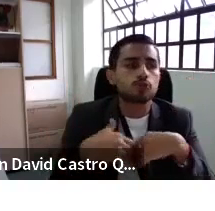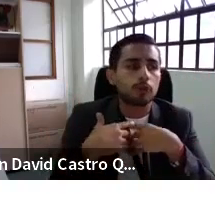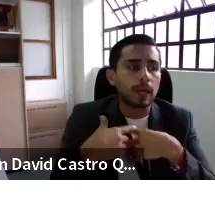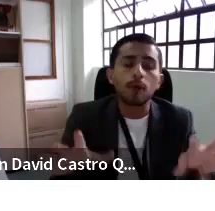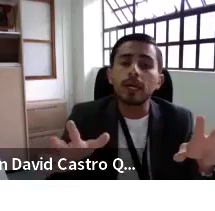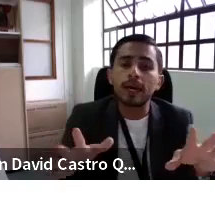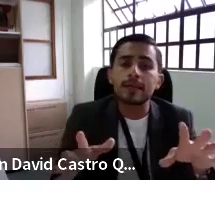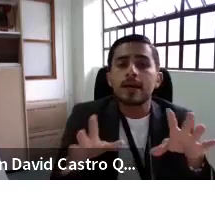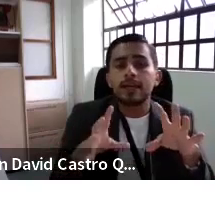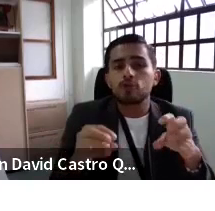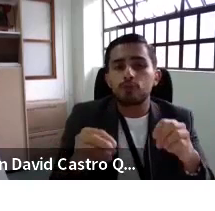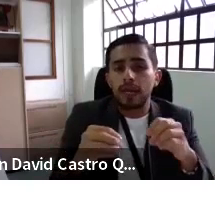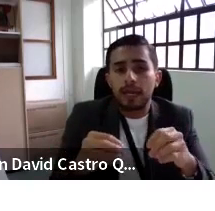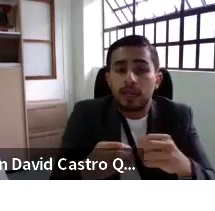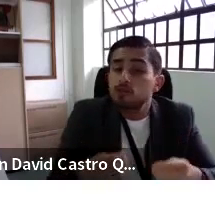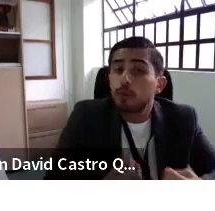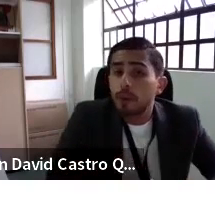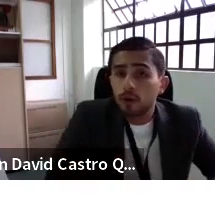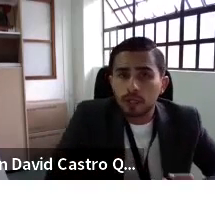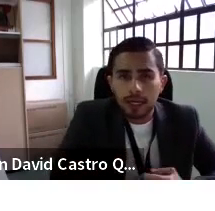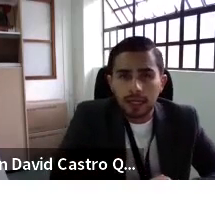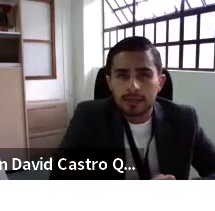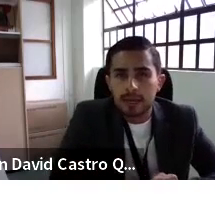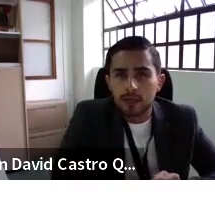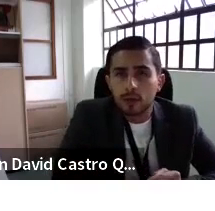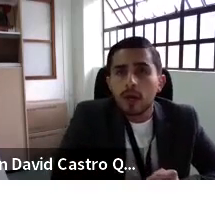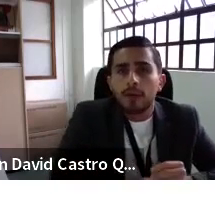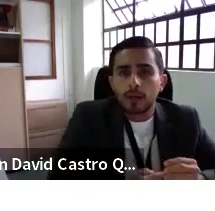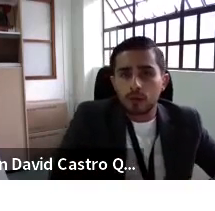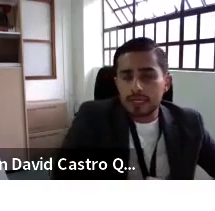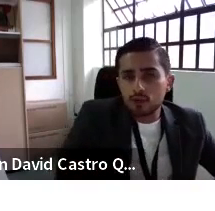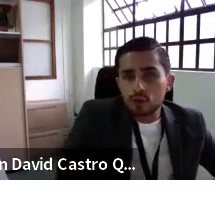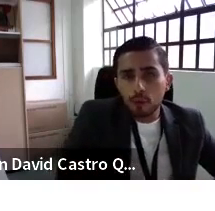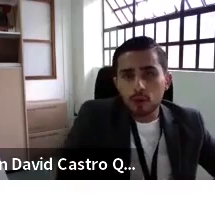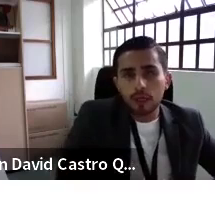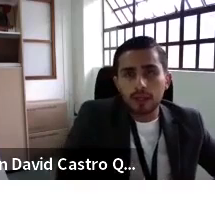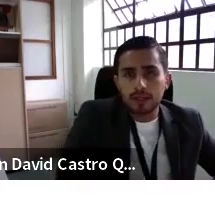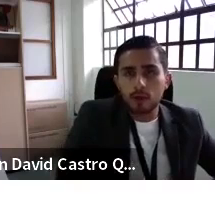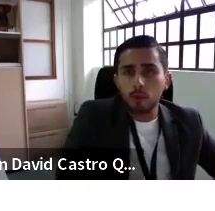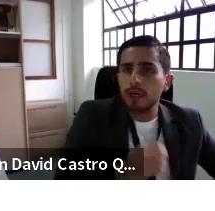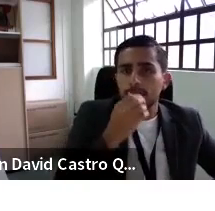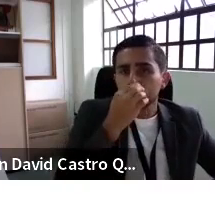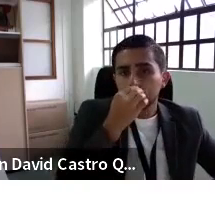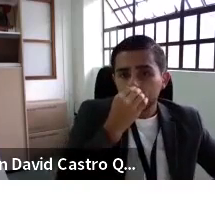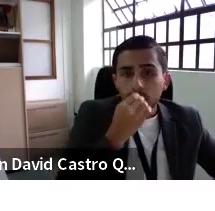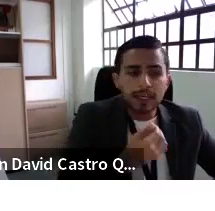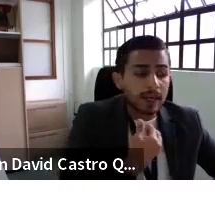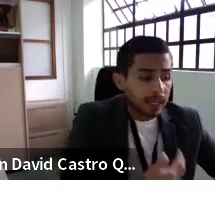sus propias lógicas y en su propia cotidianidad ¿cierto? personas y esos grupos con intereses comunes y también